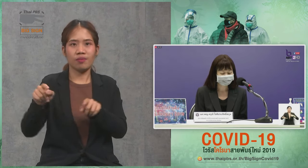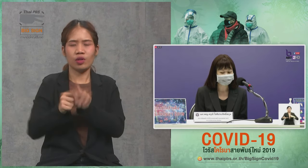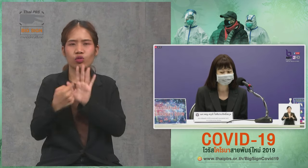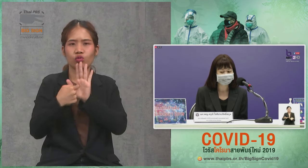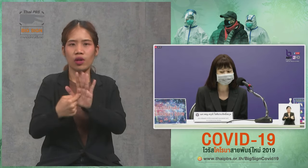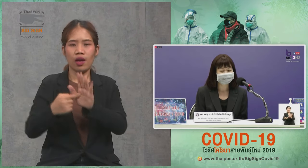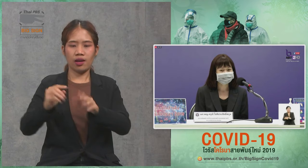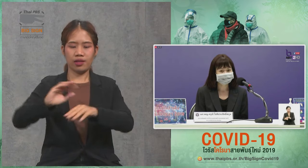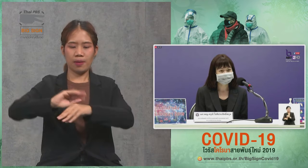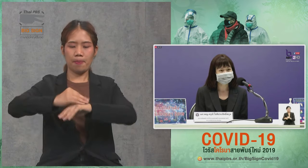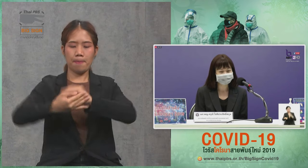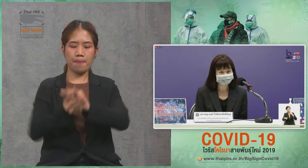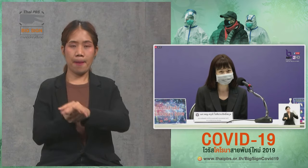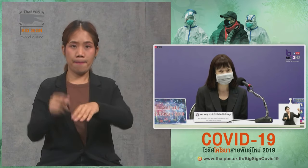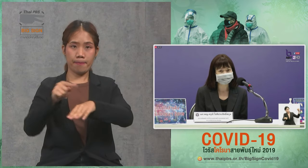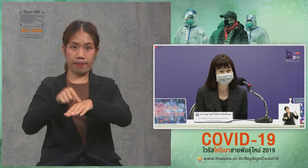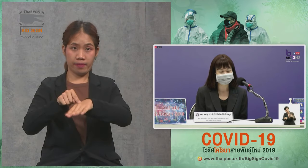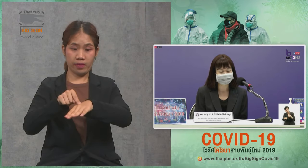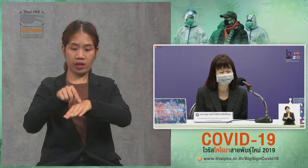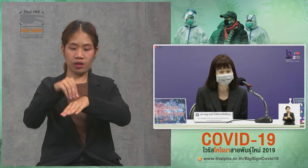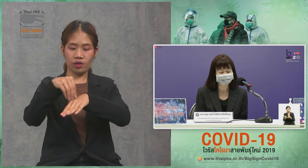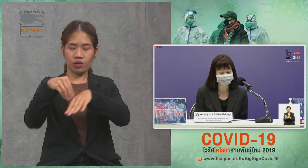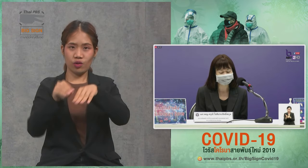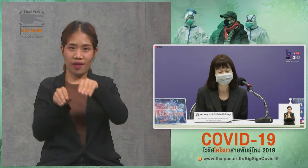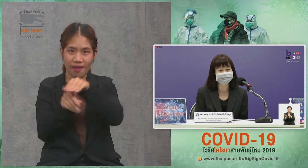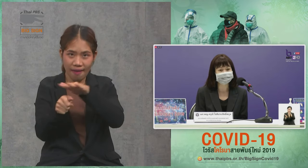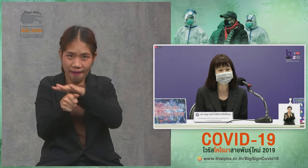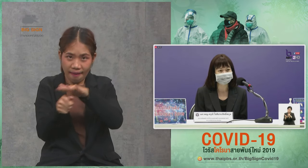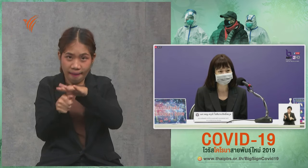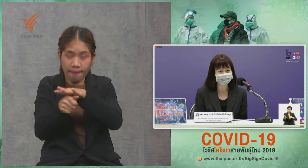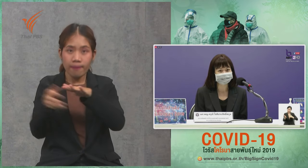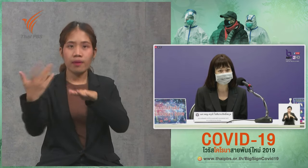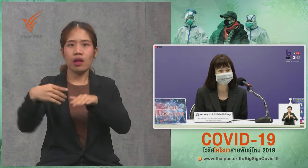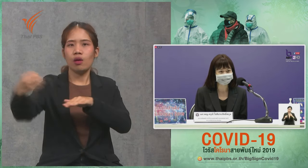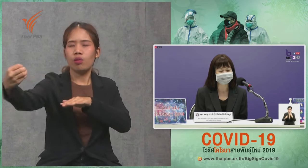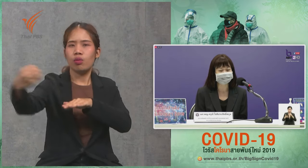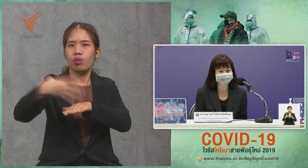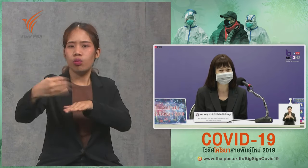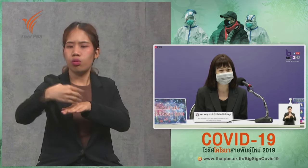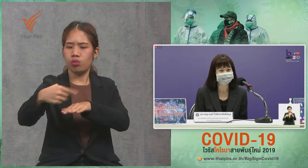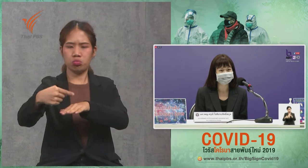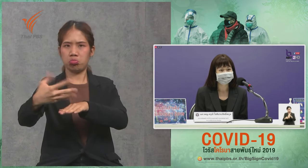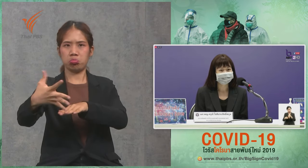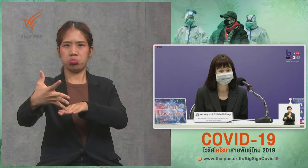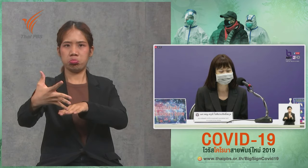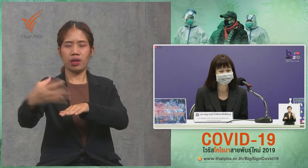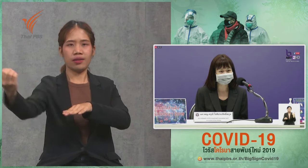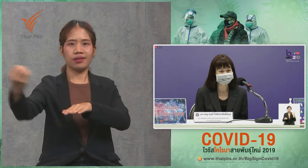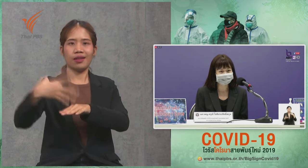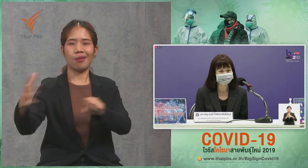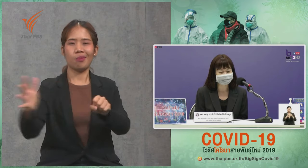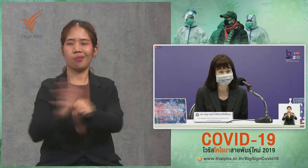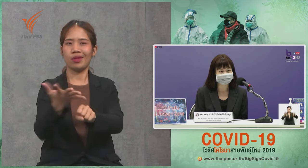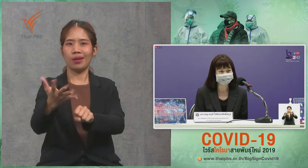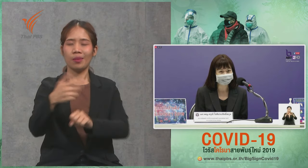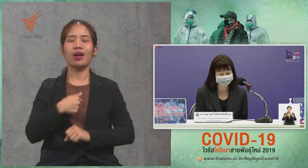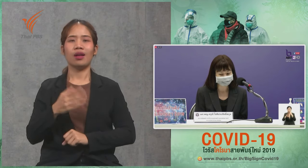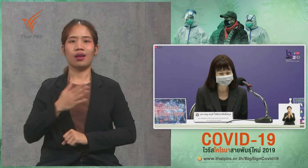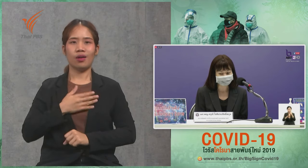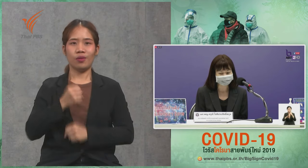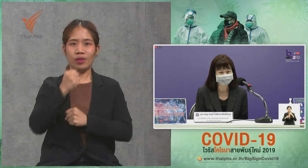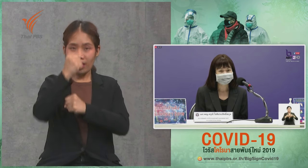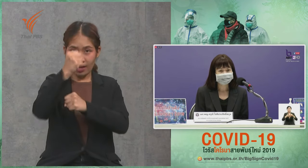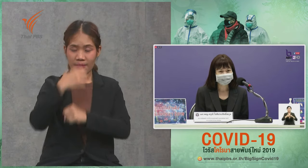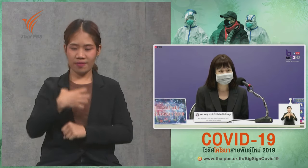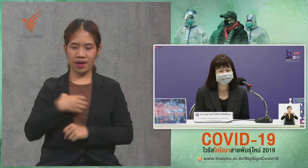ยเราจะเห็นว่าเชื้อมันถูกทำลายเนี่ยมันจะถูกทำลายไม่เท่ากับบริเวณที่มันโดนแสงเต็มที่เพราะฉะนั้นก็คือเราพยายามจะวาง